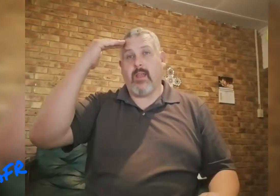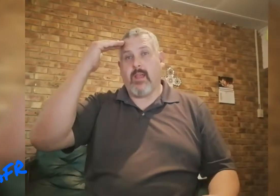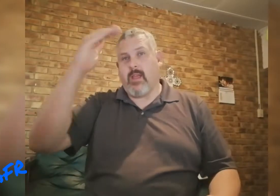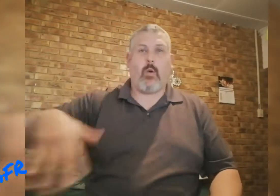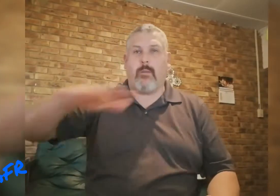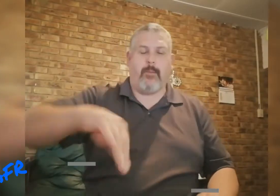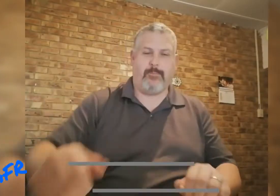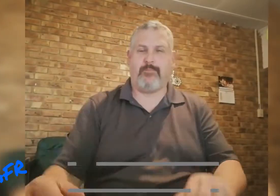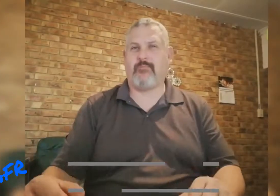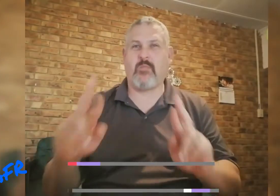Nog allemaal.